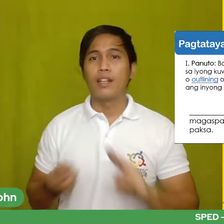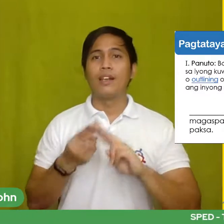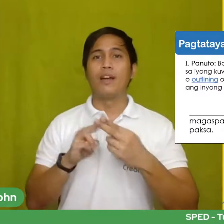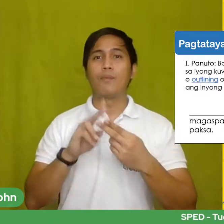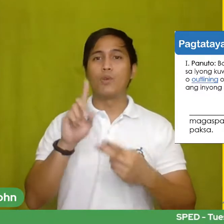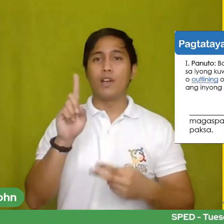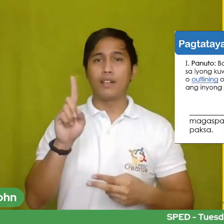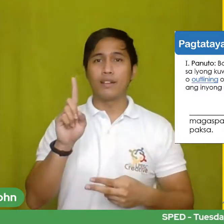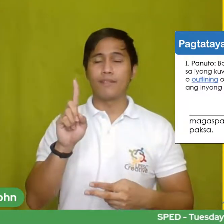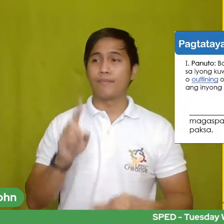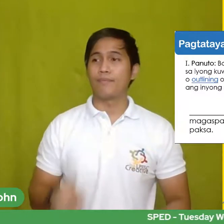Number